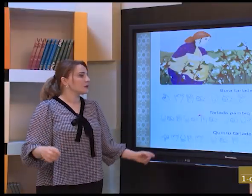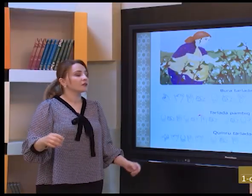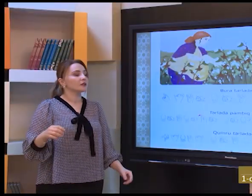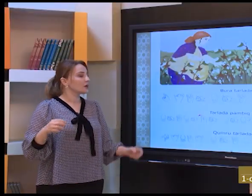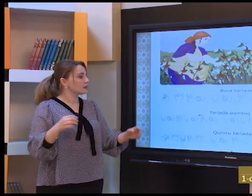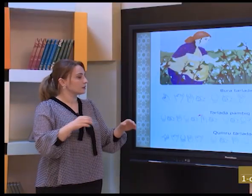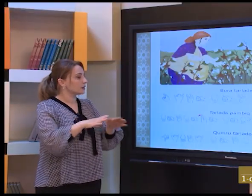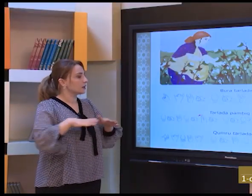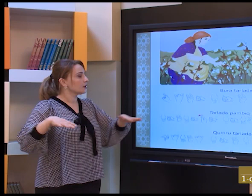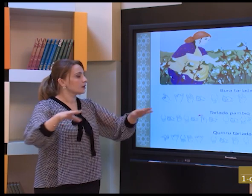Tarlada